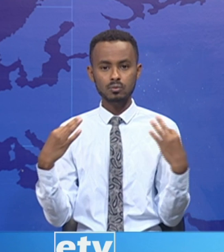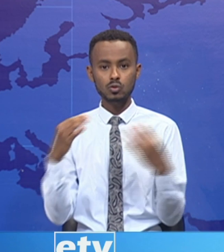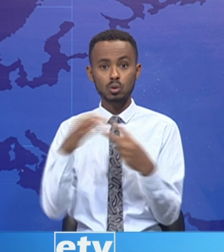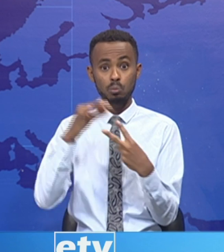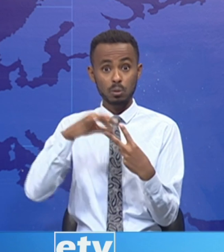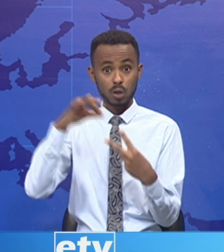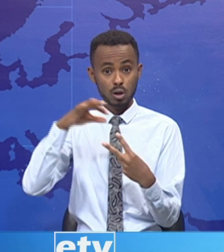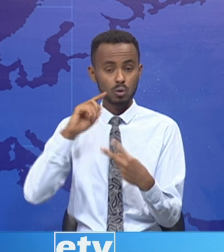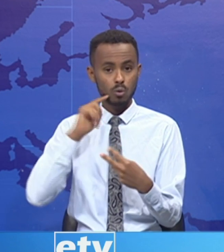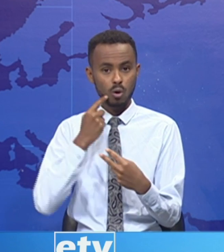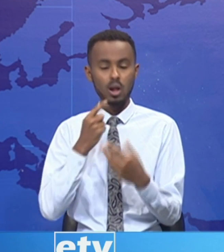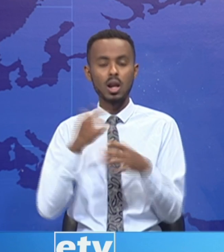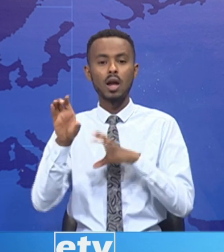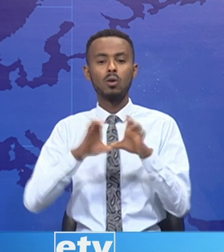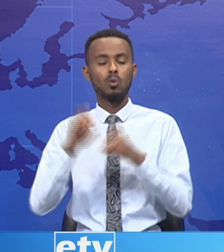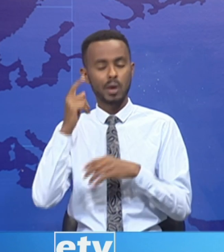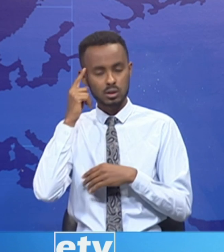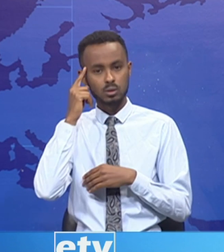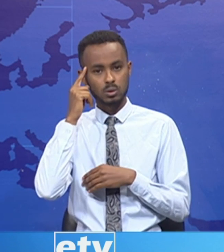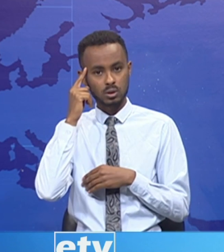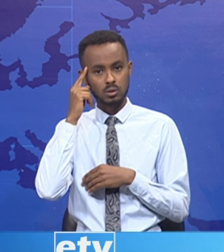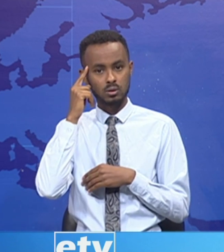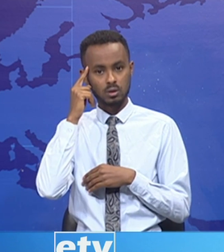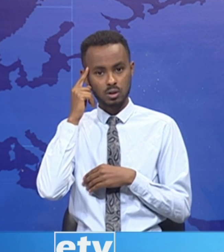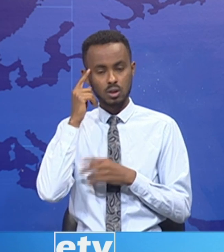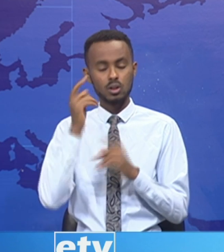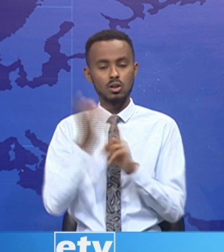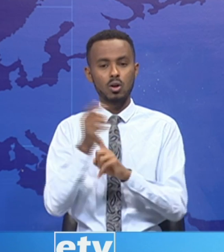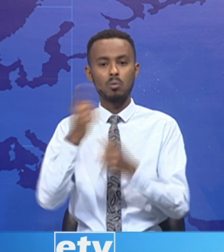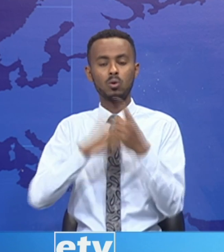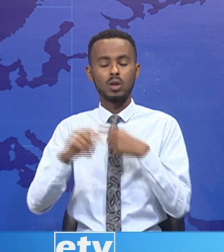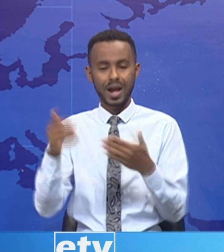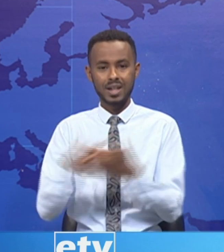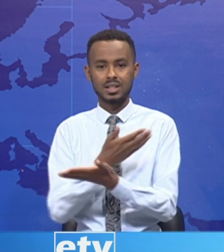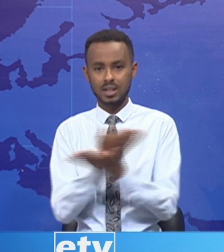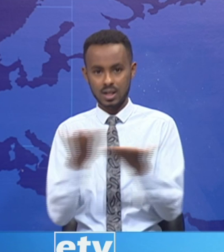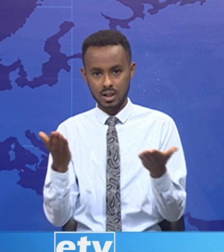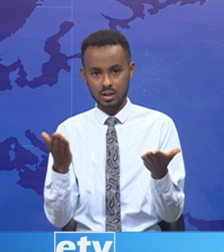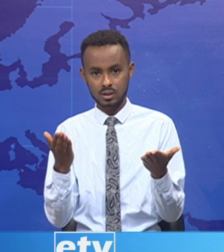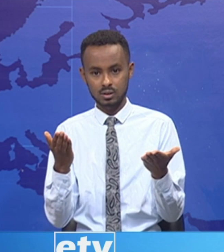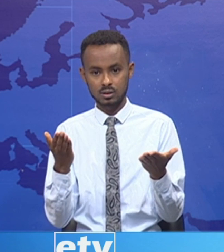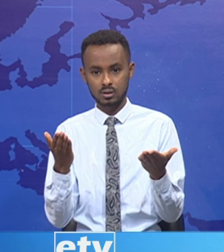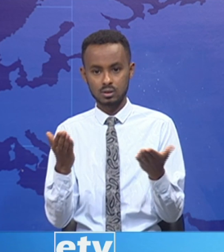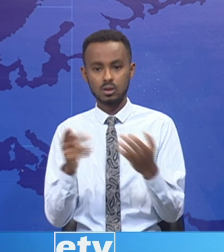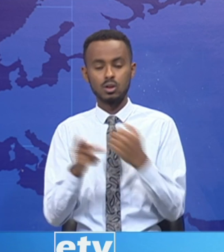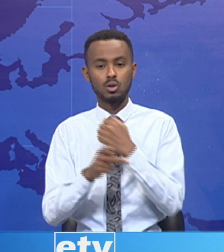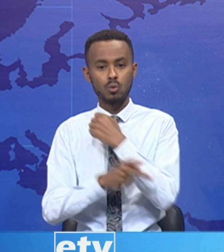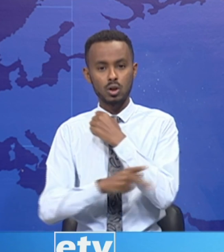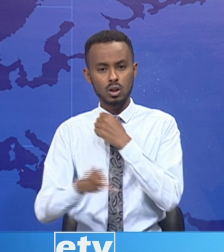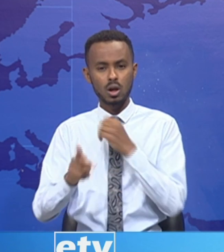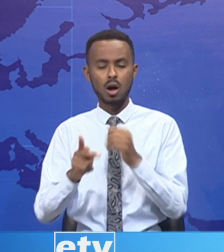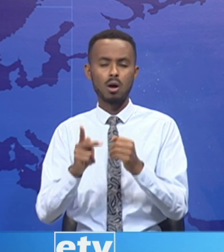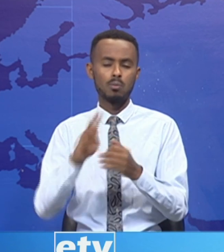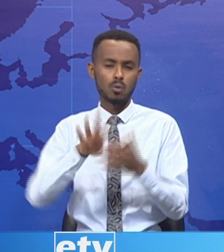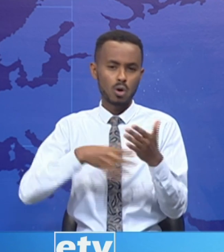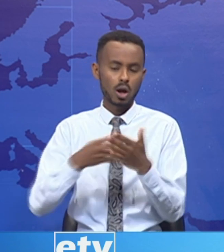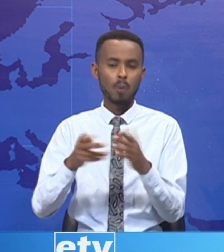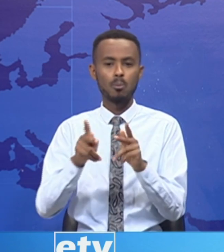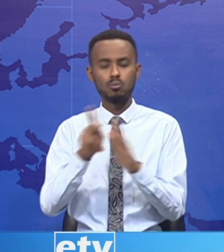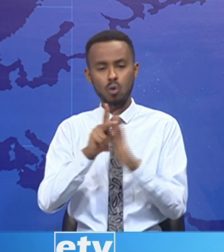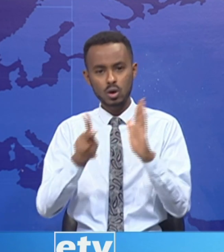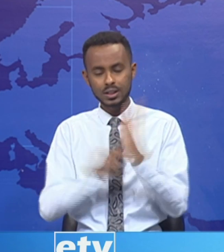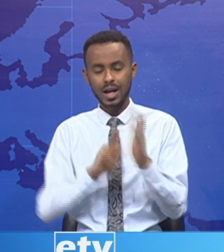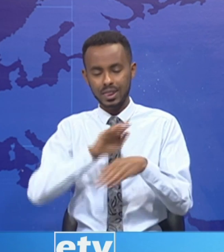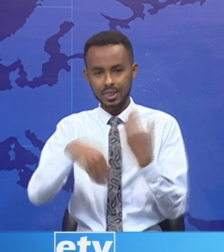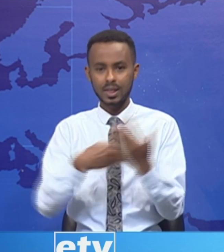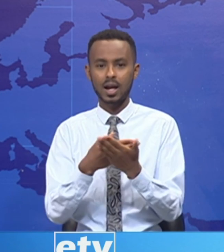ቢመረጡ ሊያደርጉ የሚያስቡትን ይዘው የመጡትን አዲስ ነገር የፖለቲካ ፕሮግራም፣ ፖሊሲ